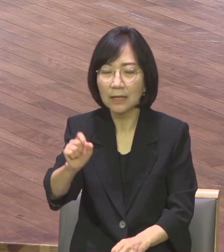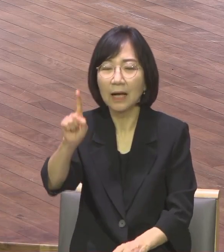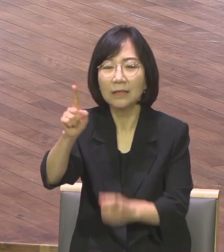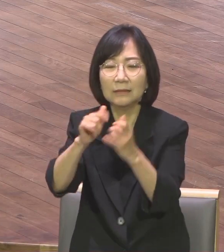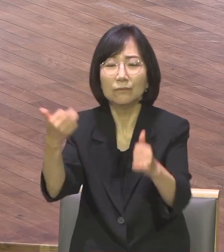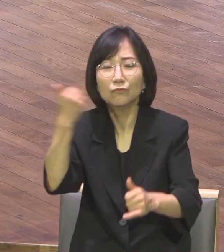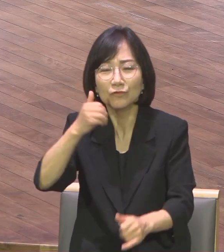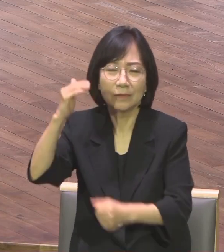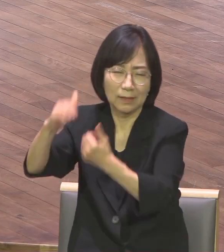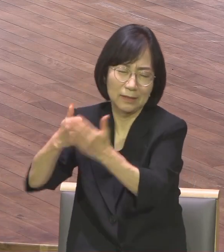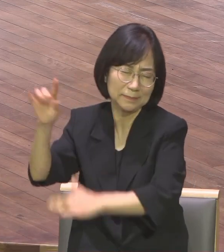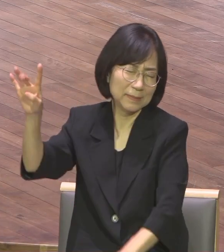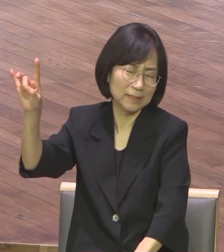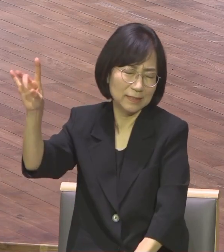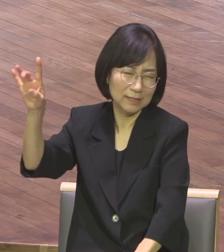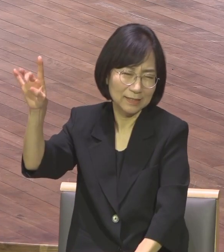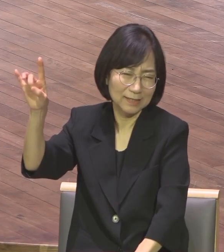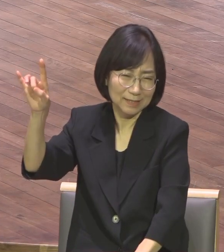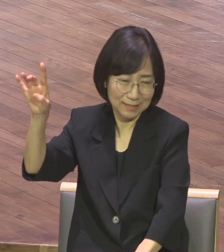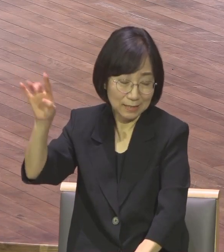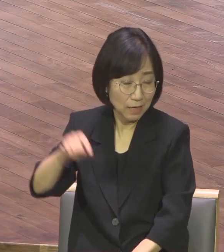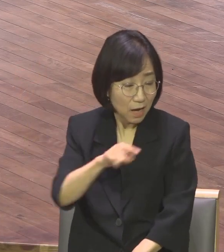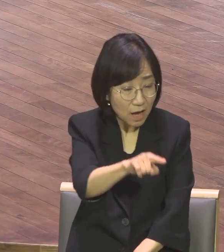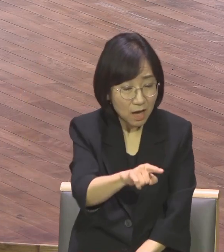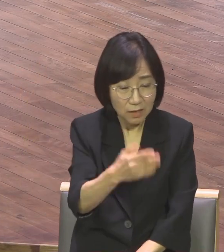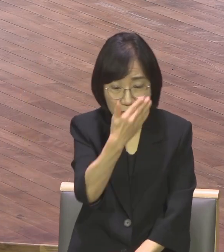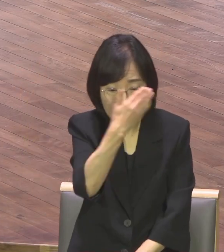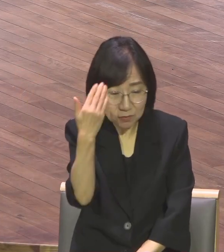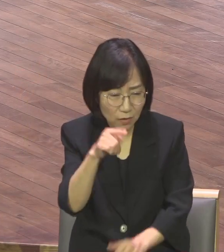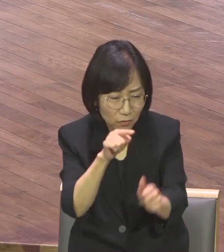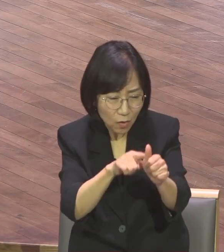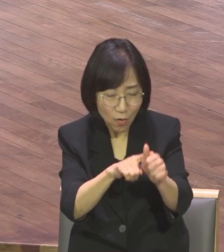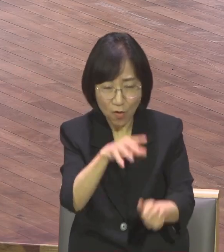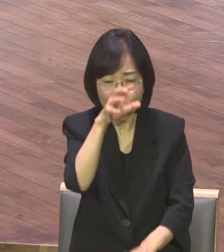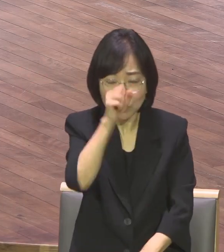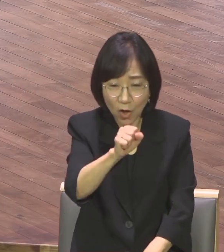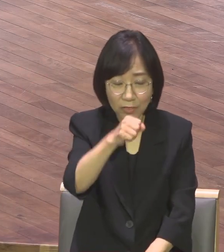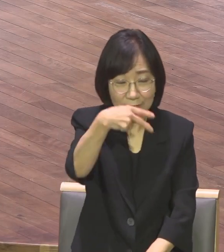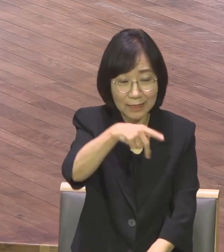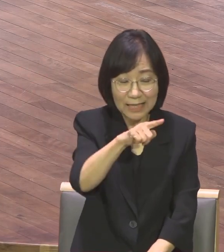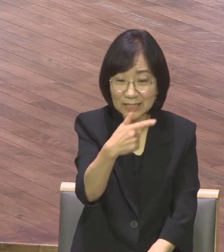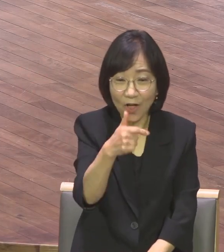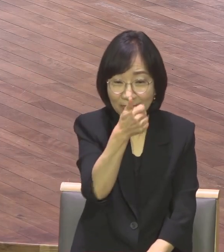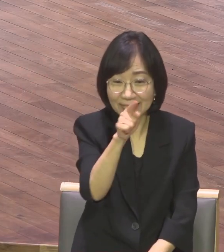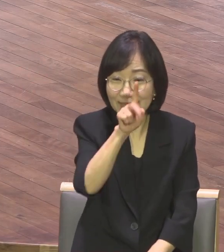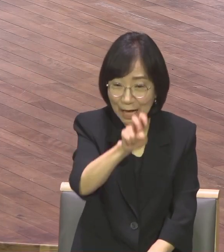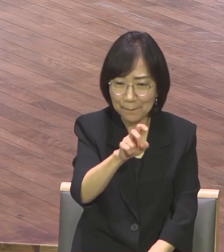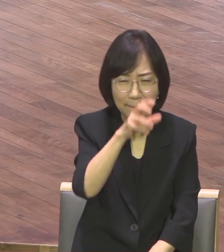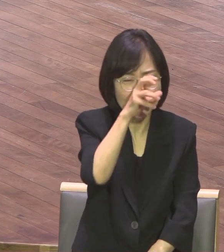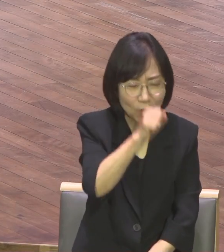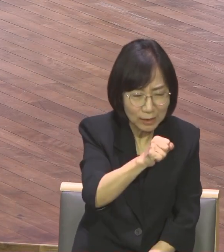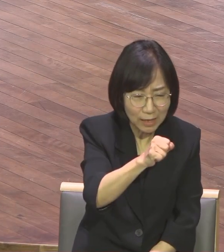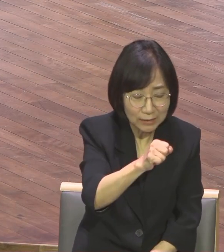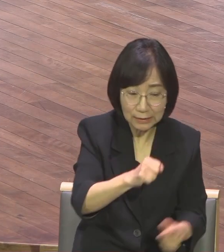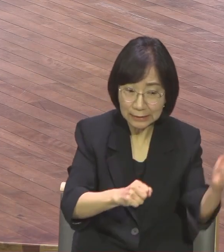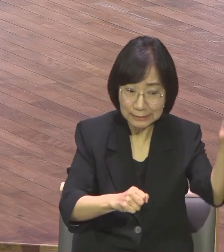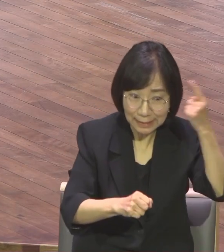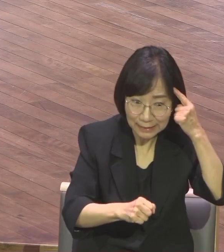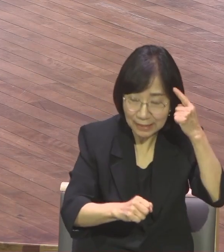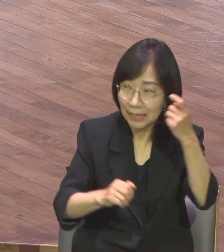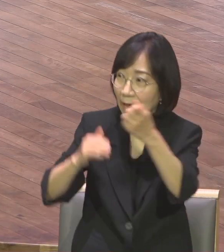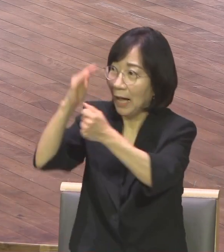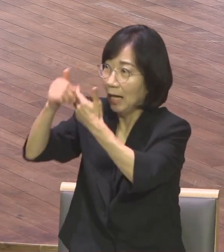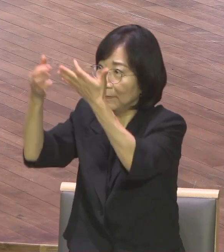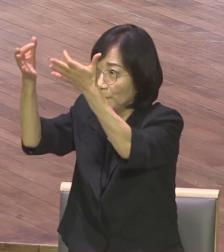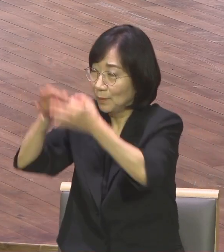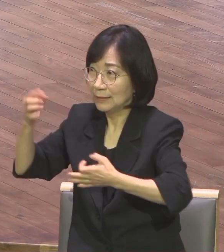이 말씀은요, 이 청년이 생각하고 있는 그 선함, 그 선함과 지금 기준이 잘못됐다는 것입니다.